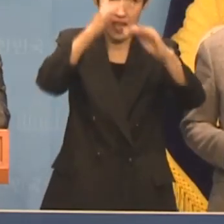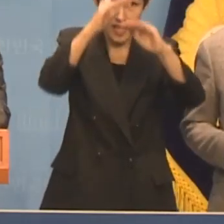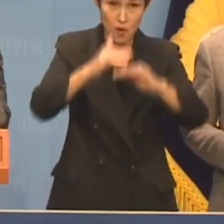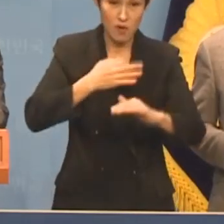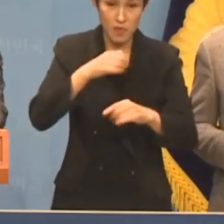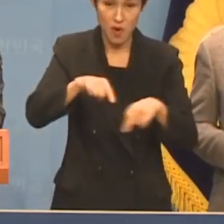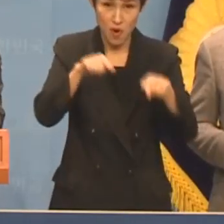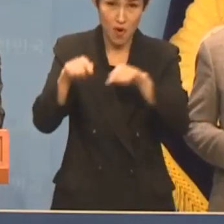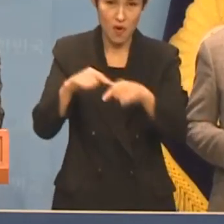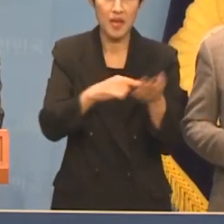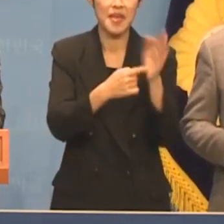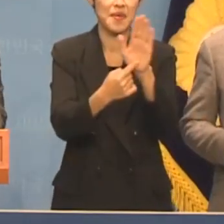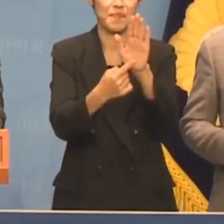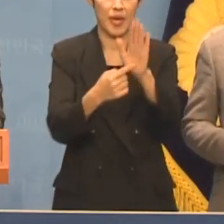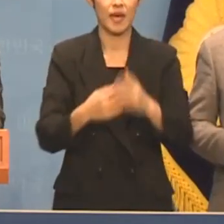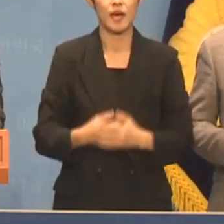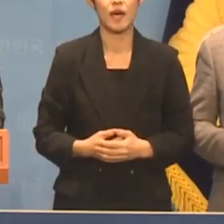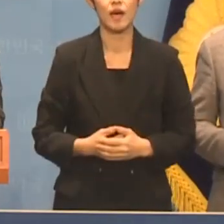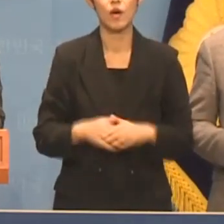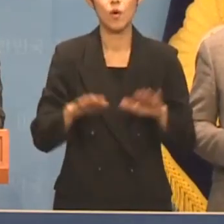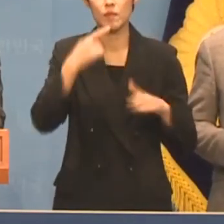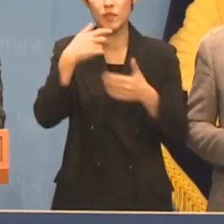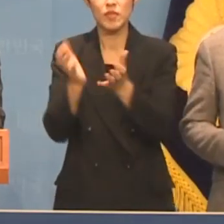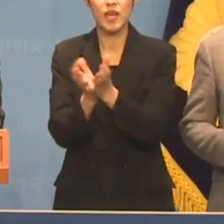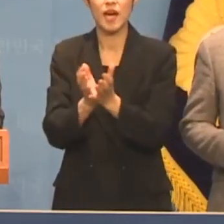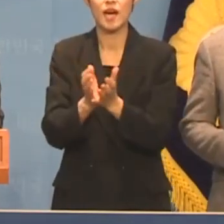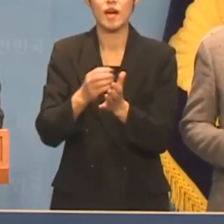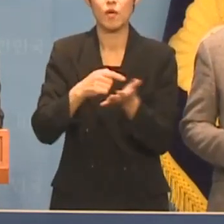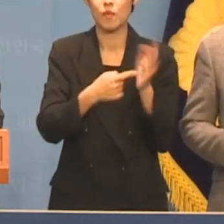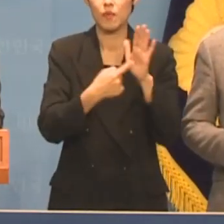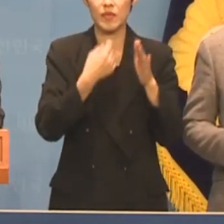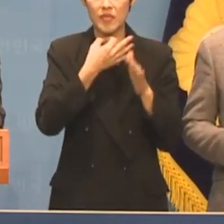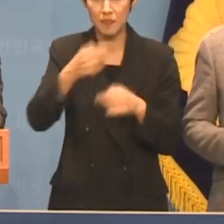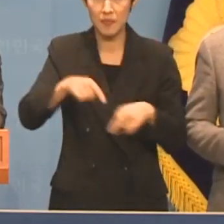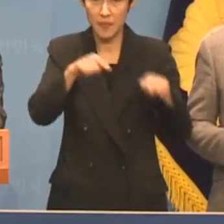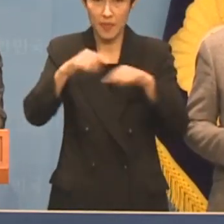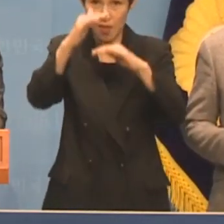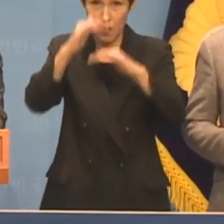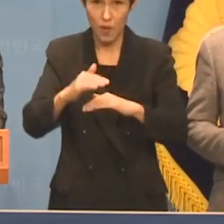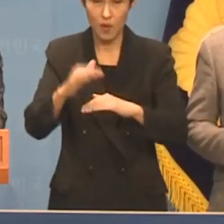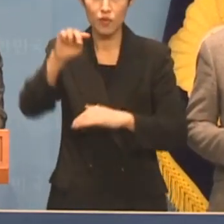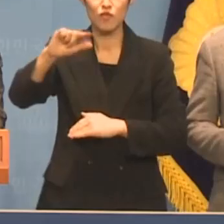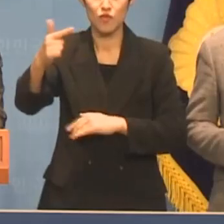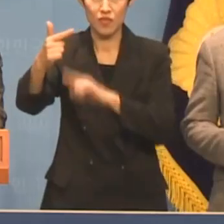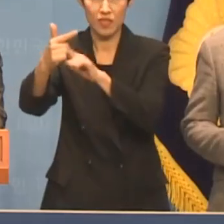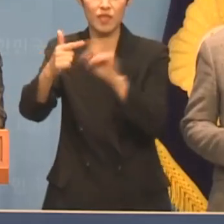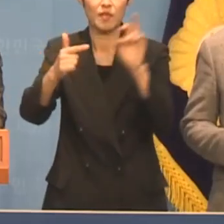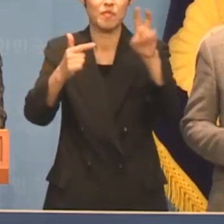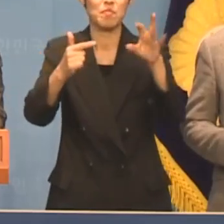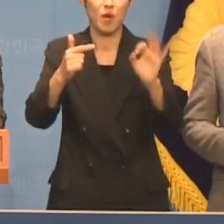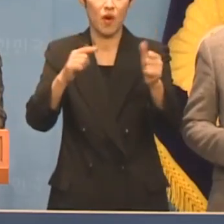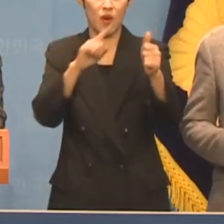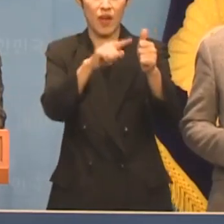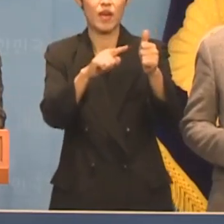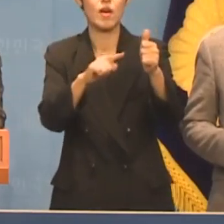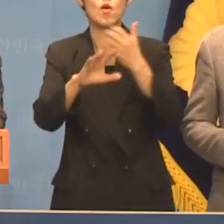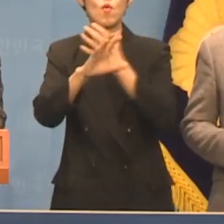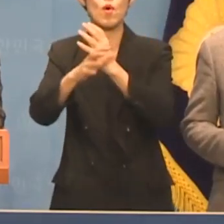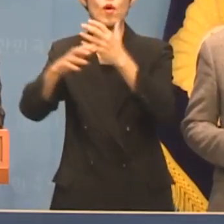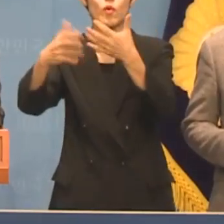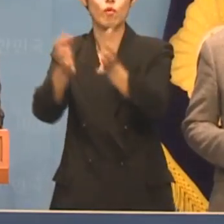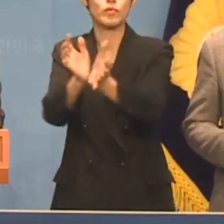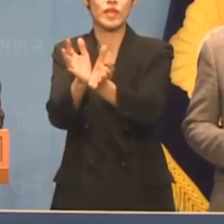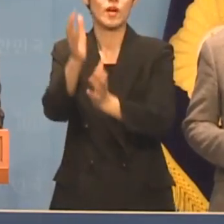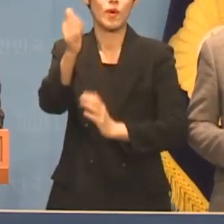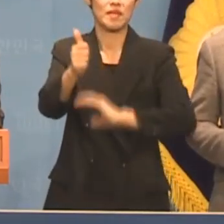공개했습니다. 오늘 더불어민주당이 공개한 녹취는 윤상현 의원이 명태균에게 외교부 장관 임명과